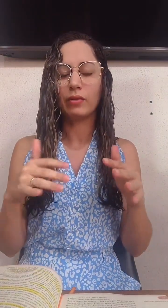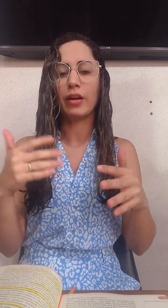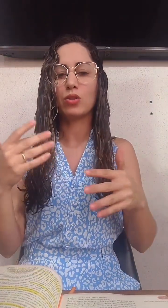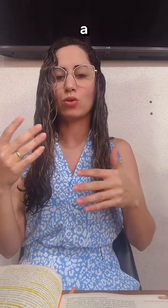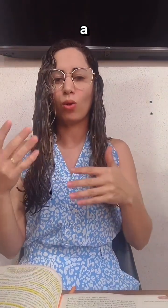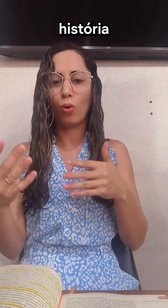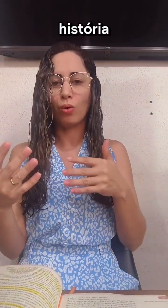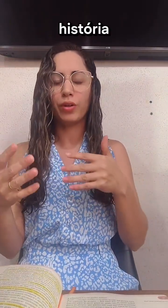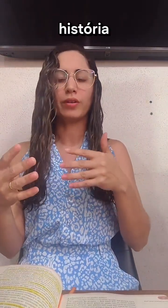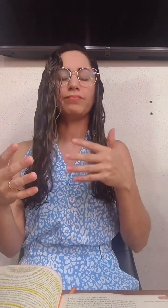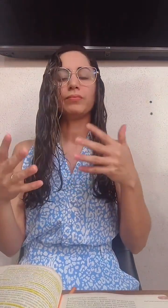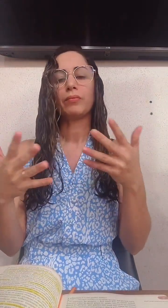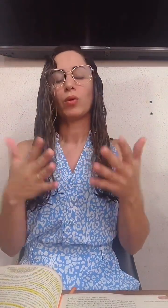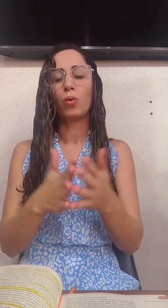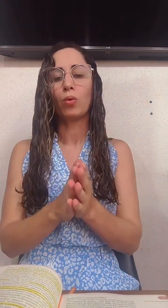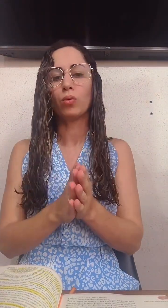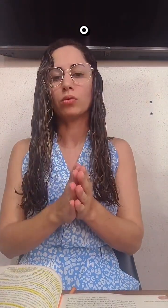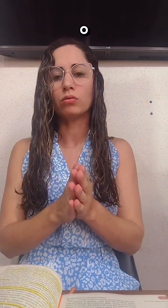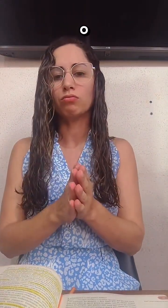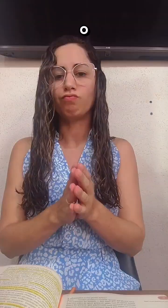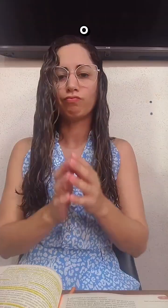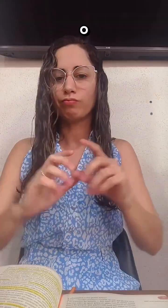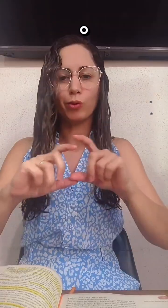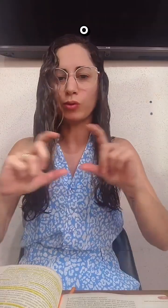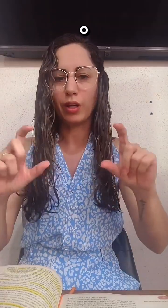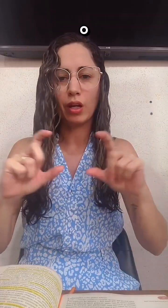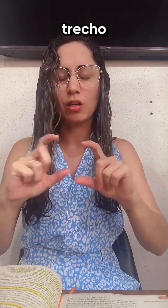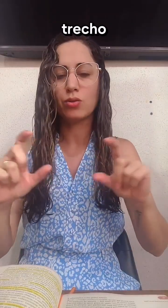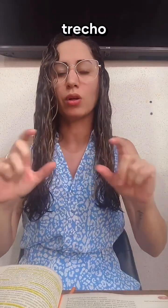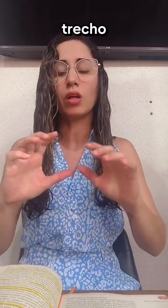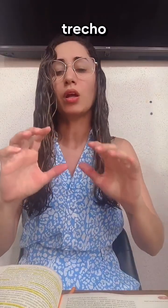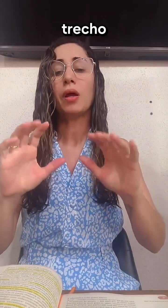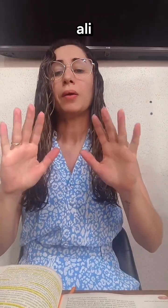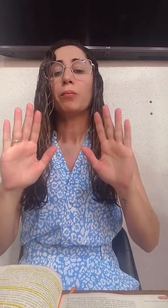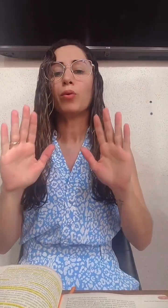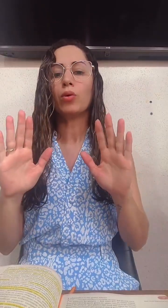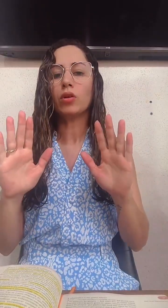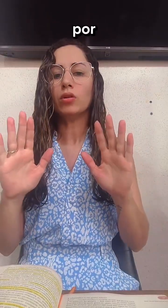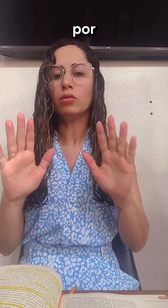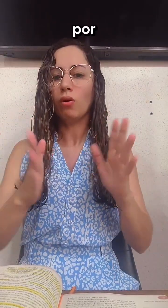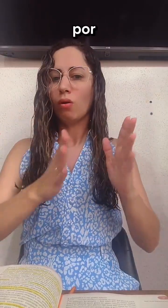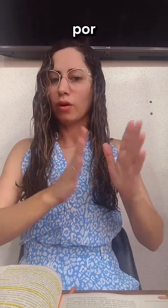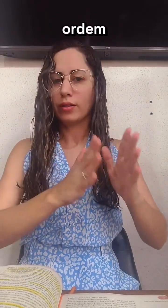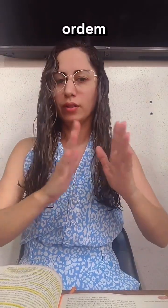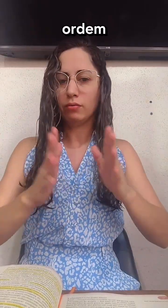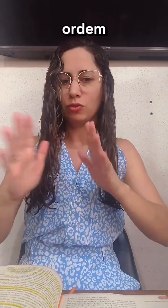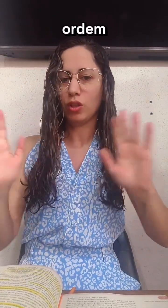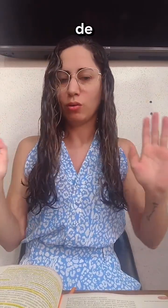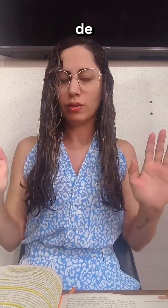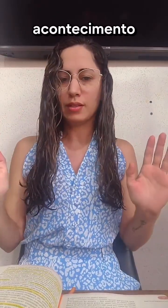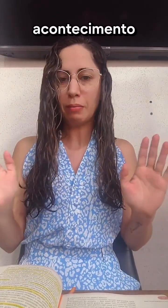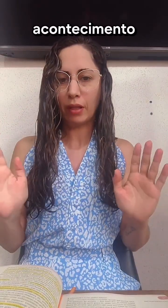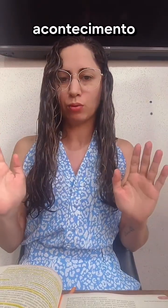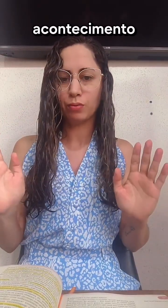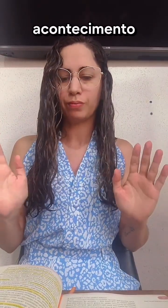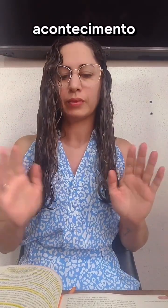a história, o trecho ali, por ordem de acontecimento,